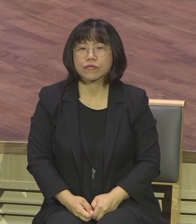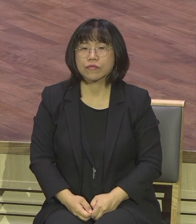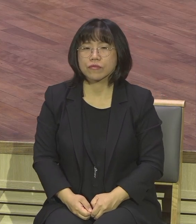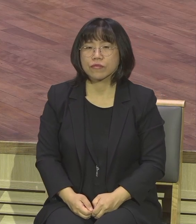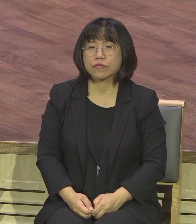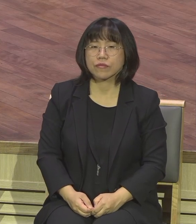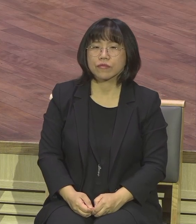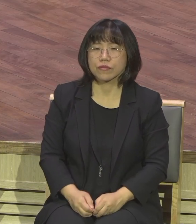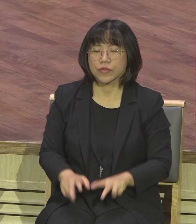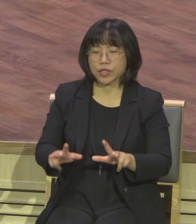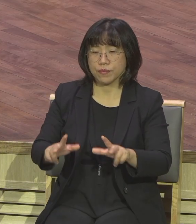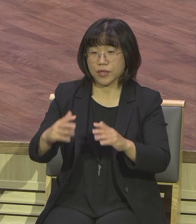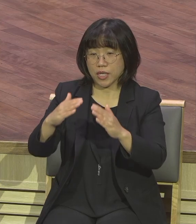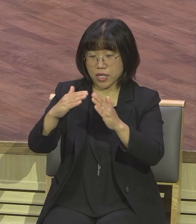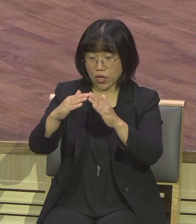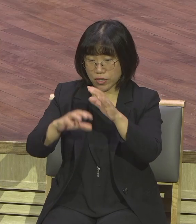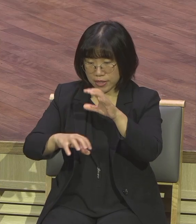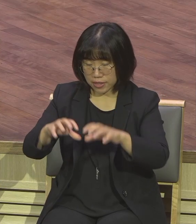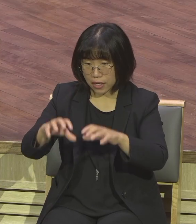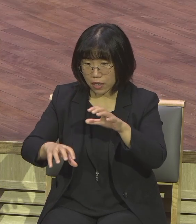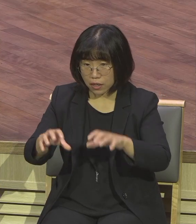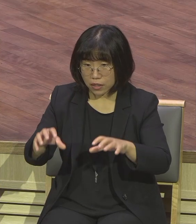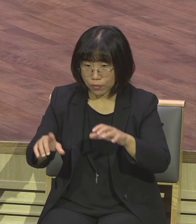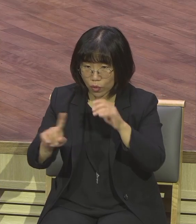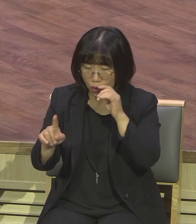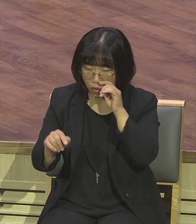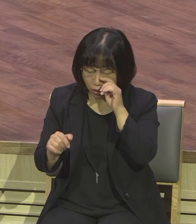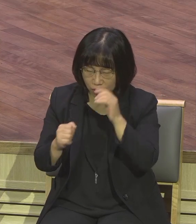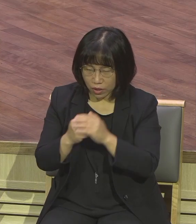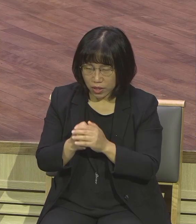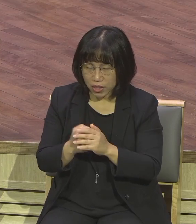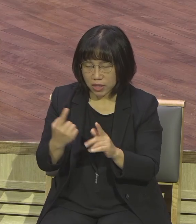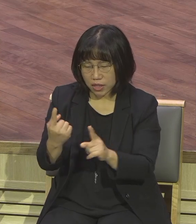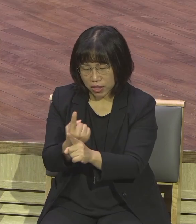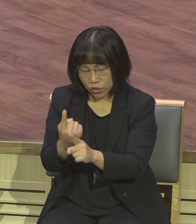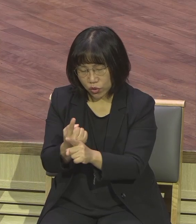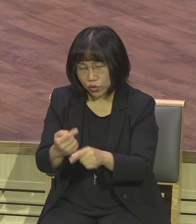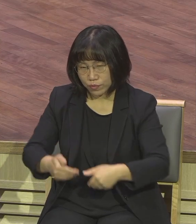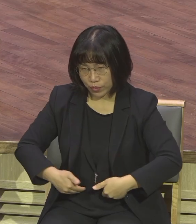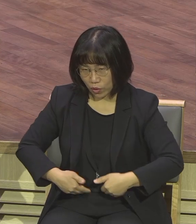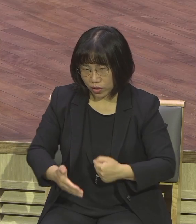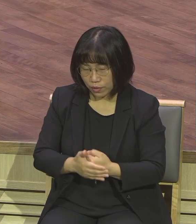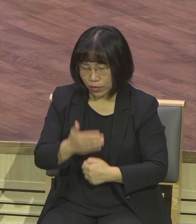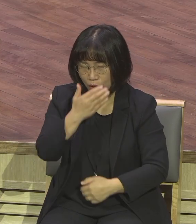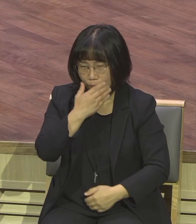그 현장이 지금 치유를 많이 해야 되기 때문에 복지 시스템. 그래서